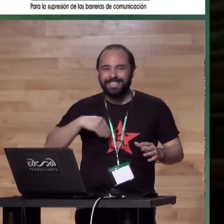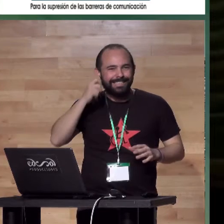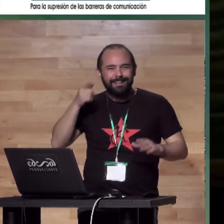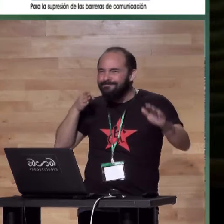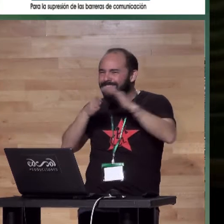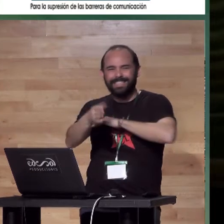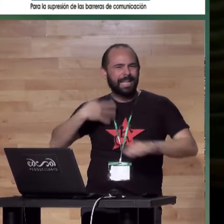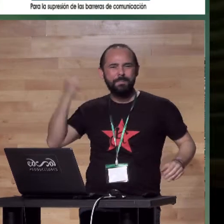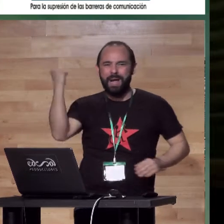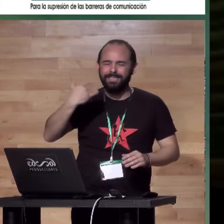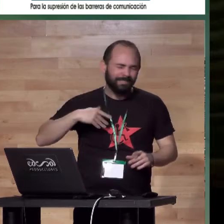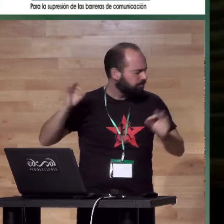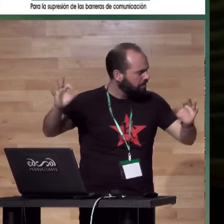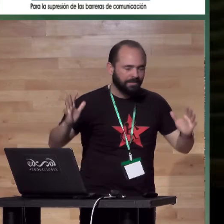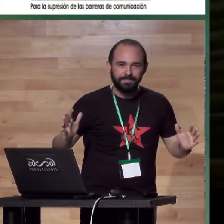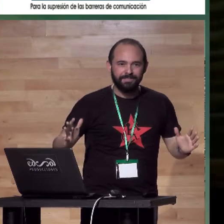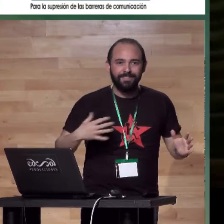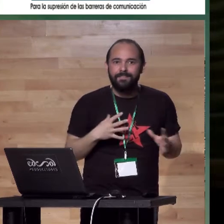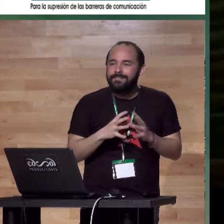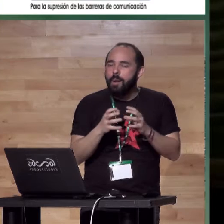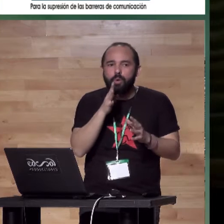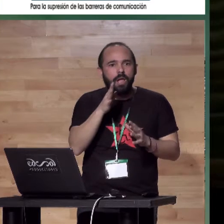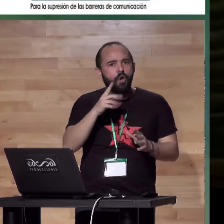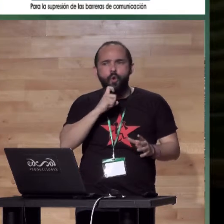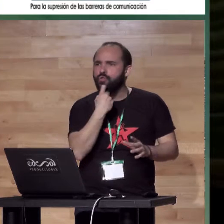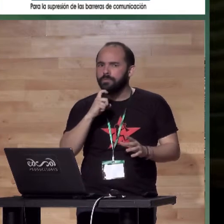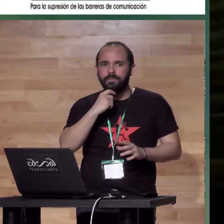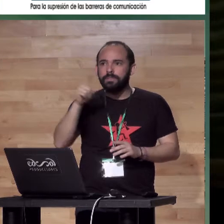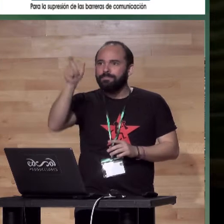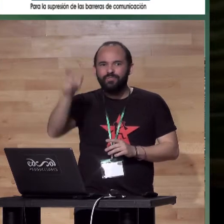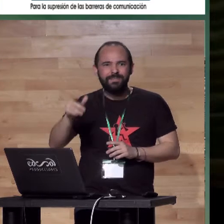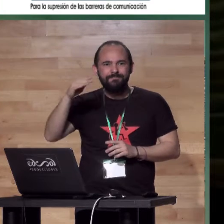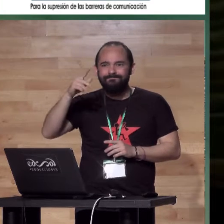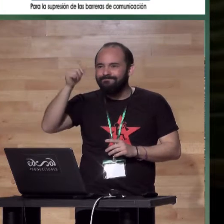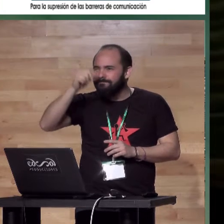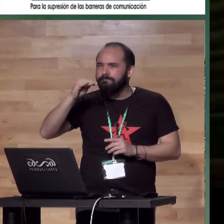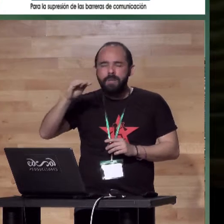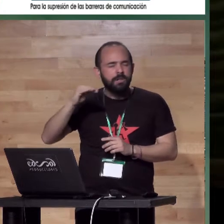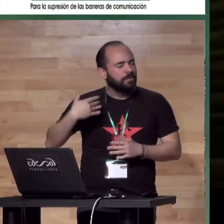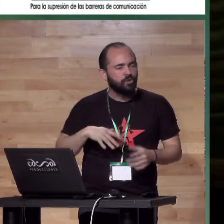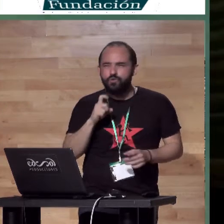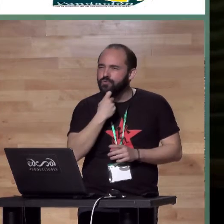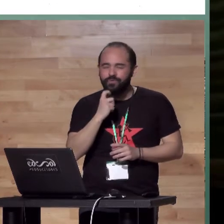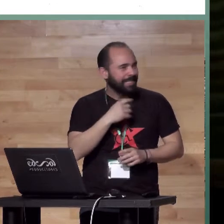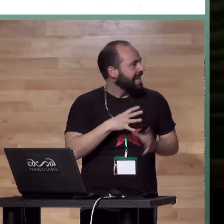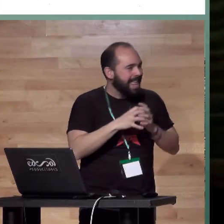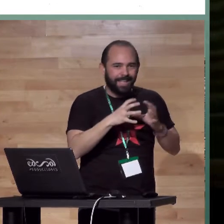es que le ves que tiene ganas, que está a punto de entrar, que le va a matar ya, que va a hacer eso, que le odia, se le ve el odio en la cara, que va contra el malo,